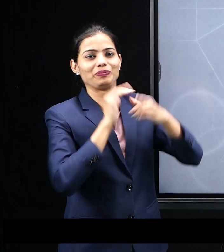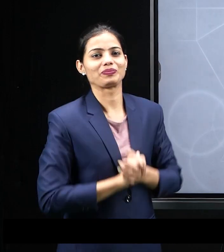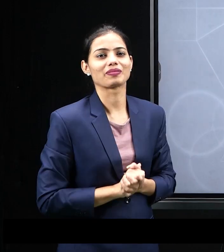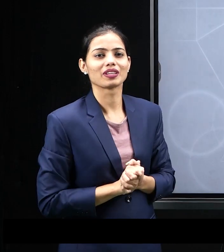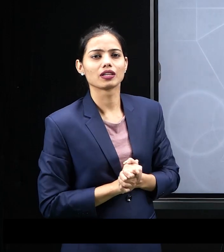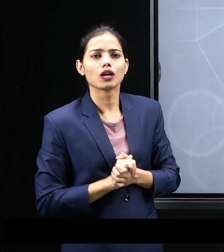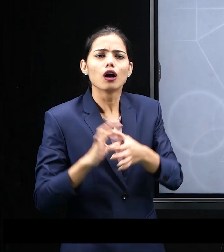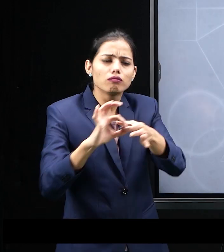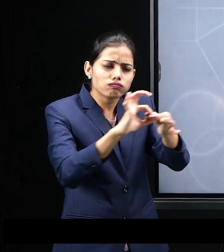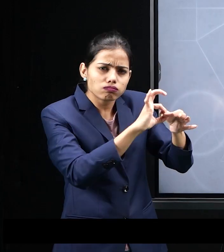संघ,